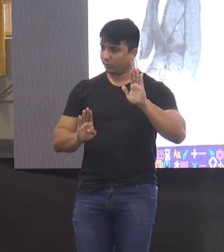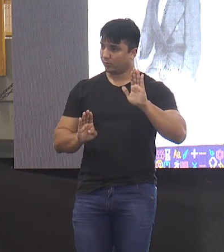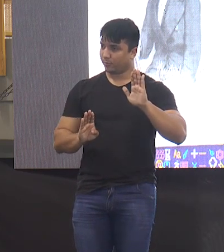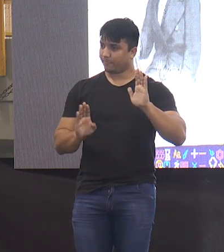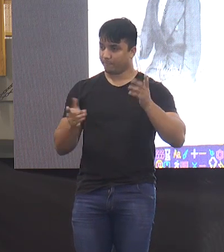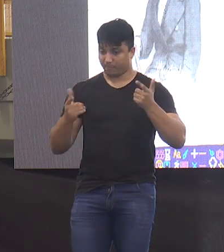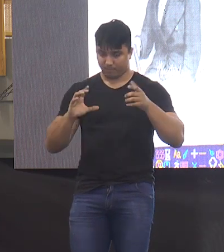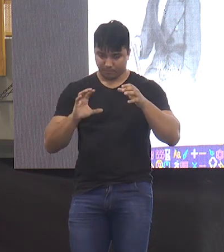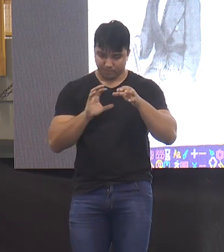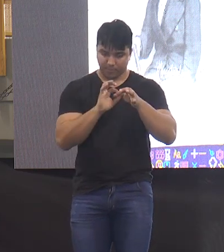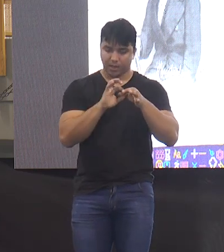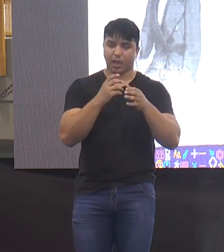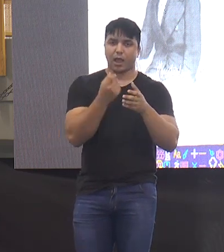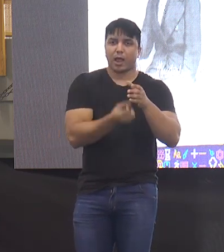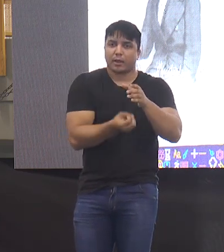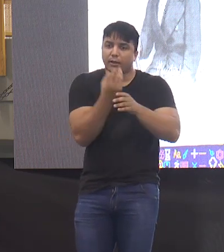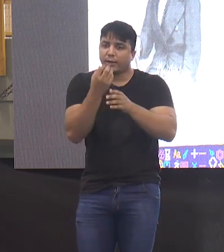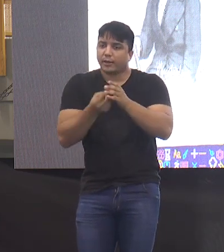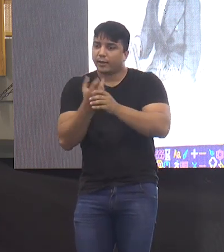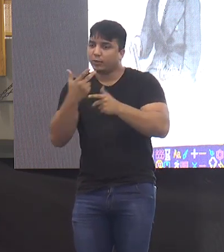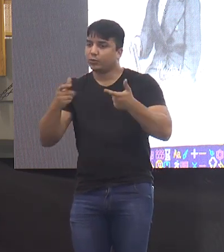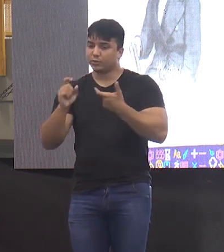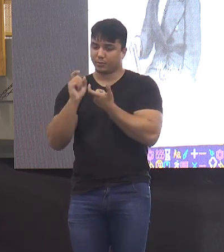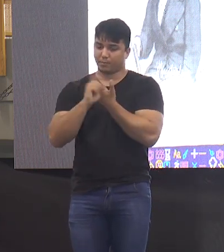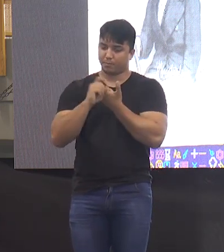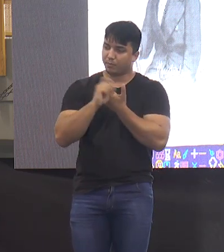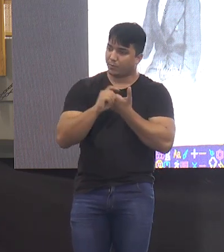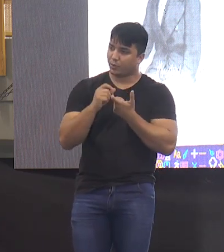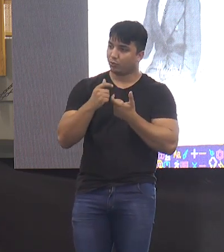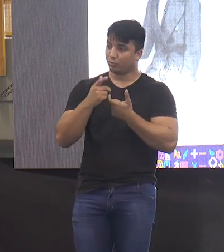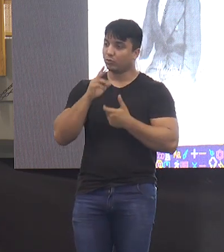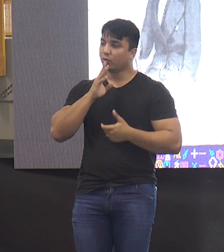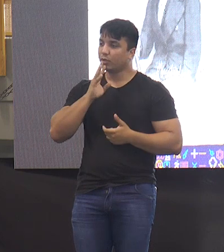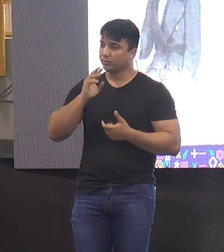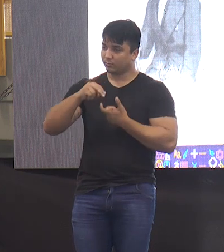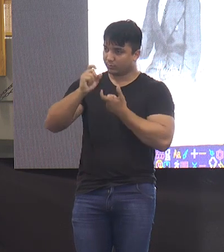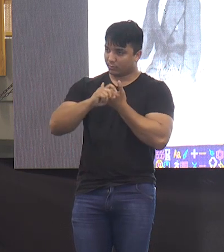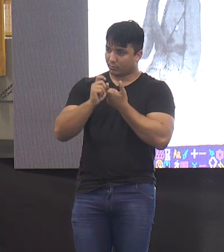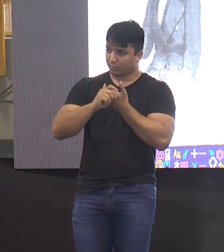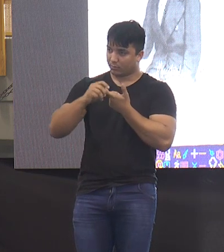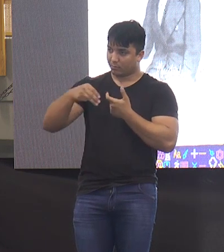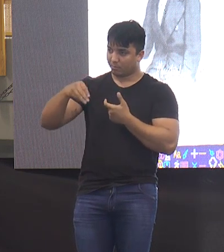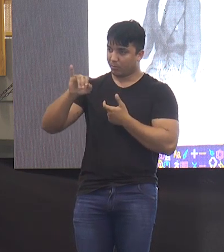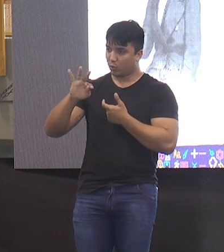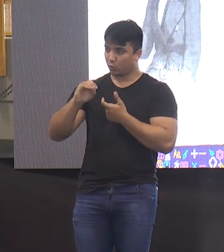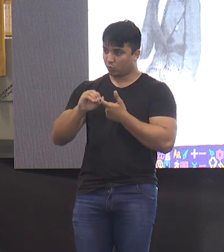Então eu preciso criar mitos e heróis nacionais.